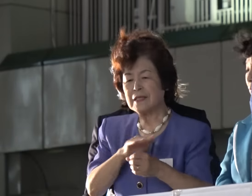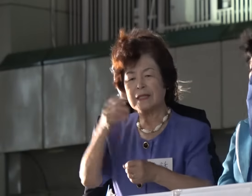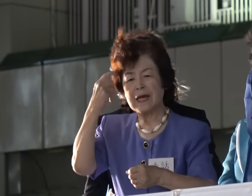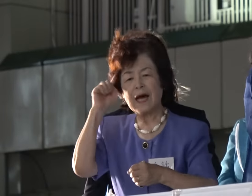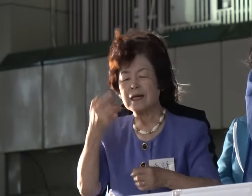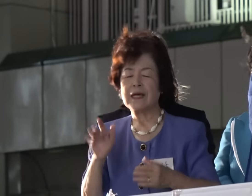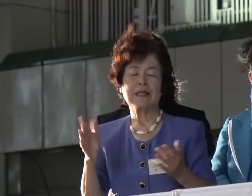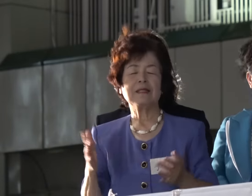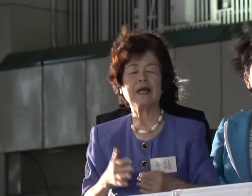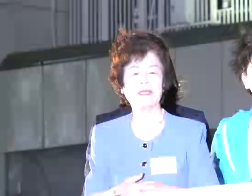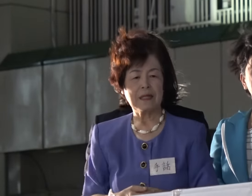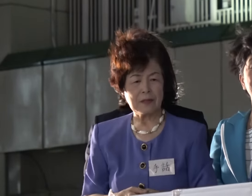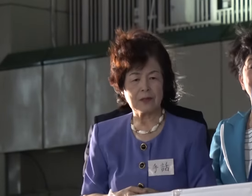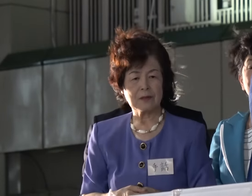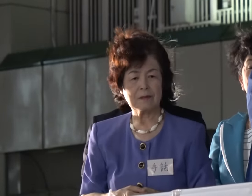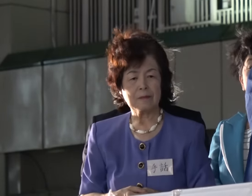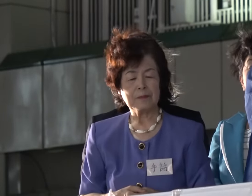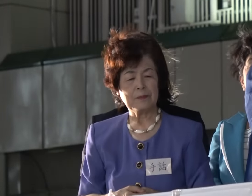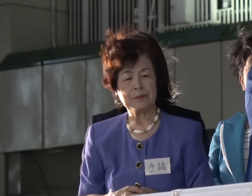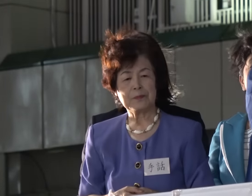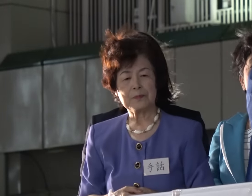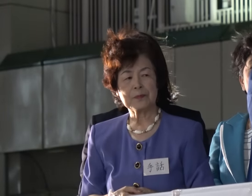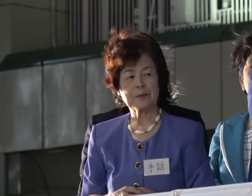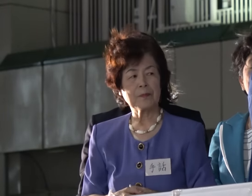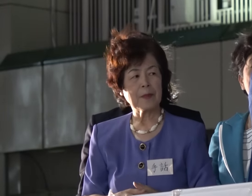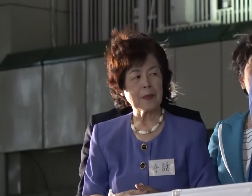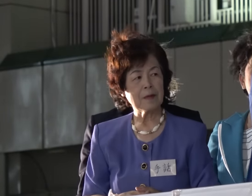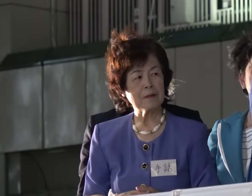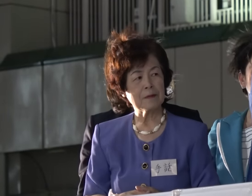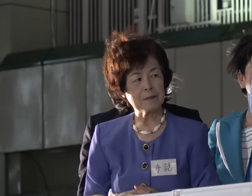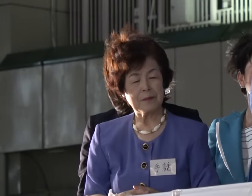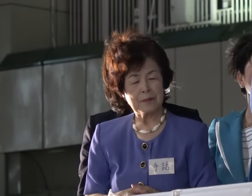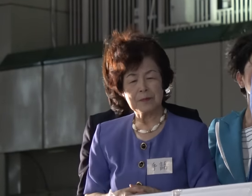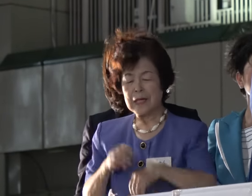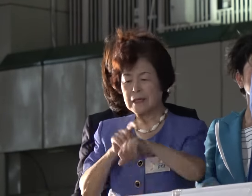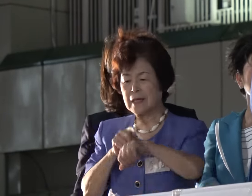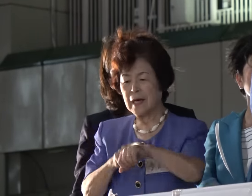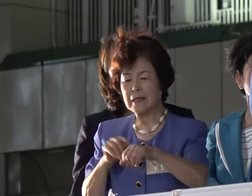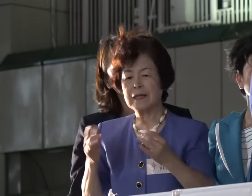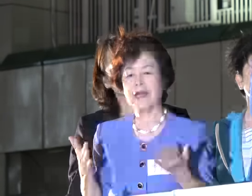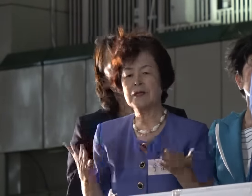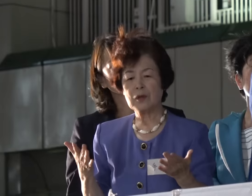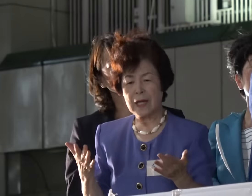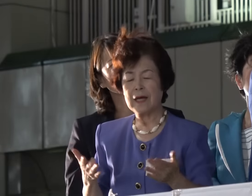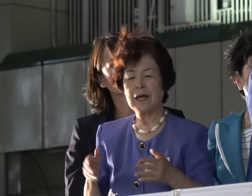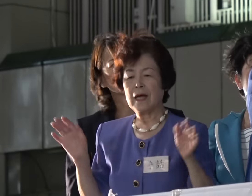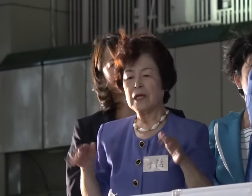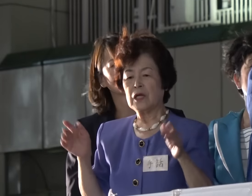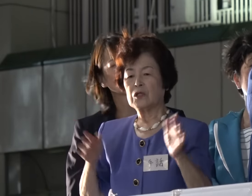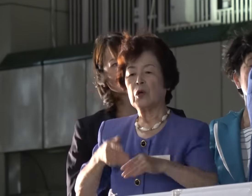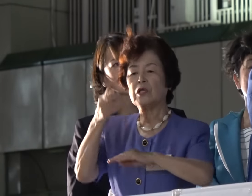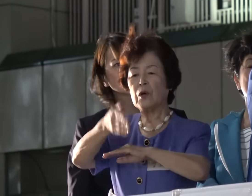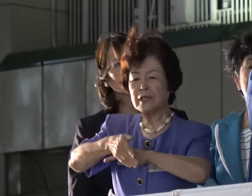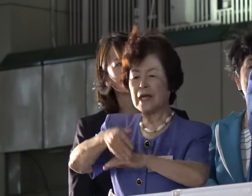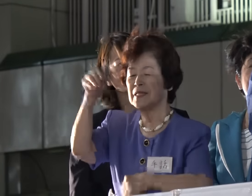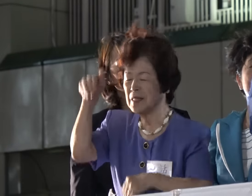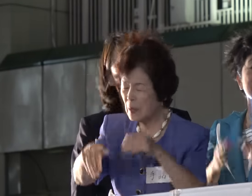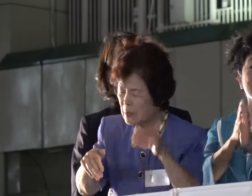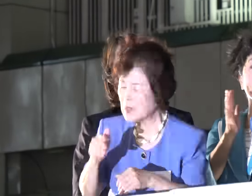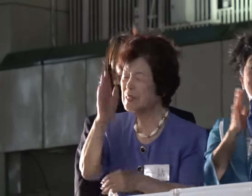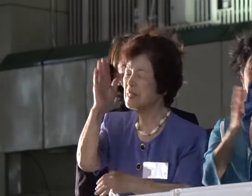モさんのメッセージもそれにつきます。では、時間がないようですから鳥越さんに投票してください